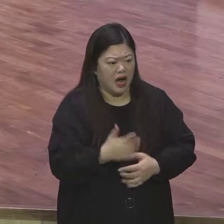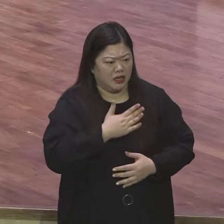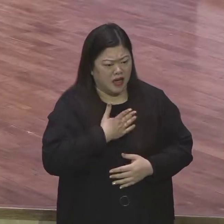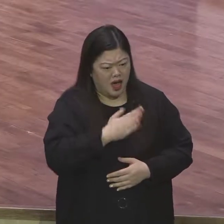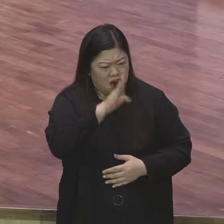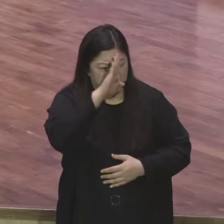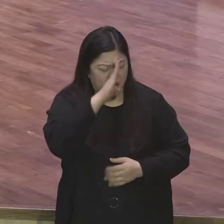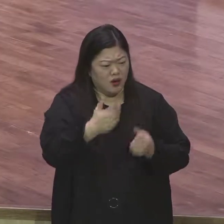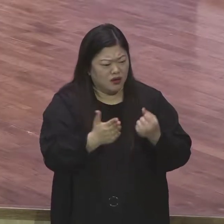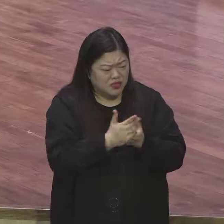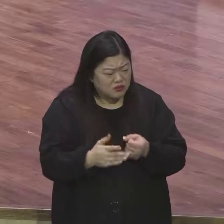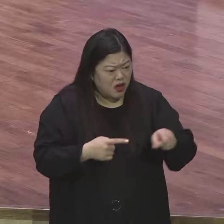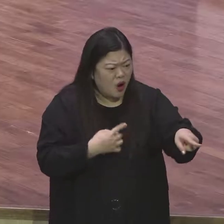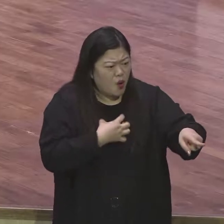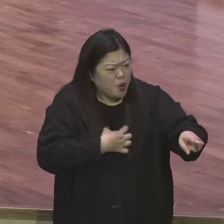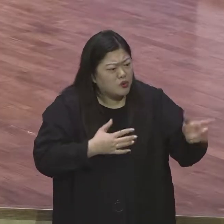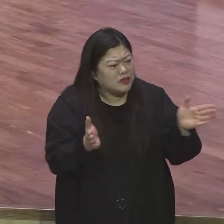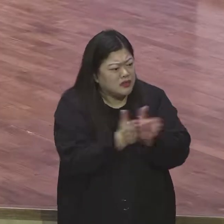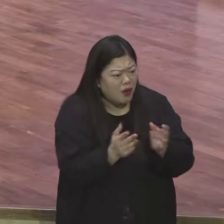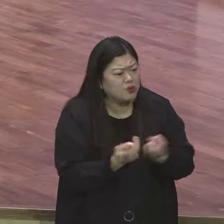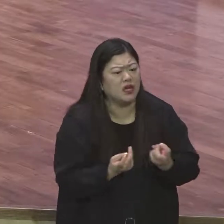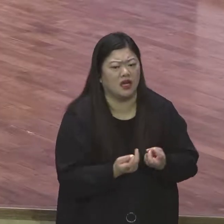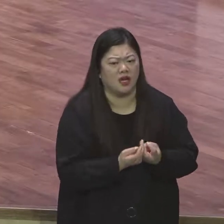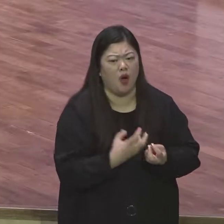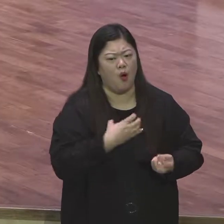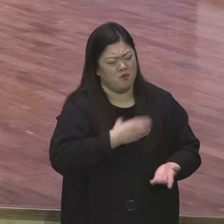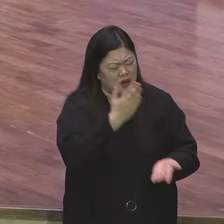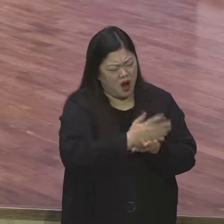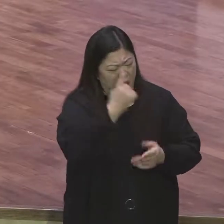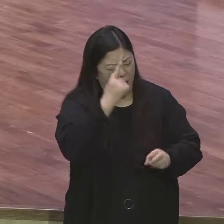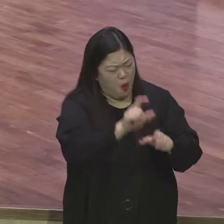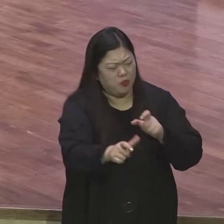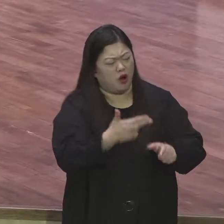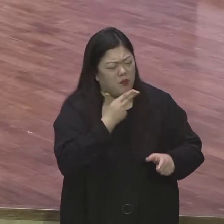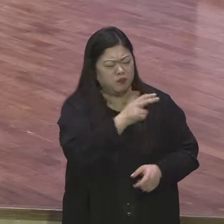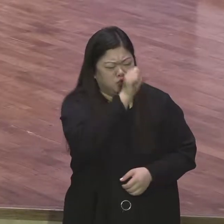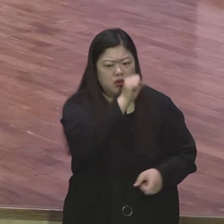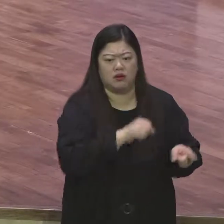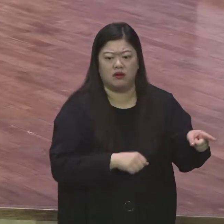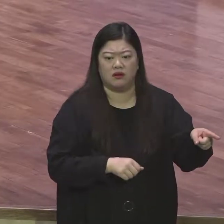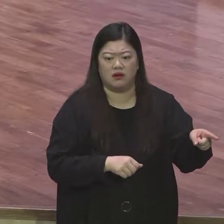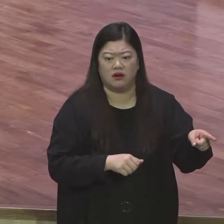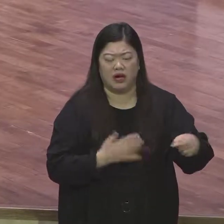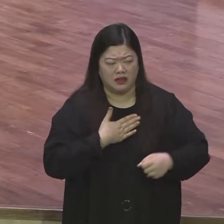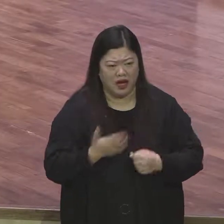그리스도 안에서 영적 가족이 됐다는 것을 실감하게 느낄 수 있잖아요.